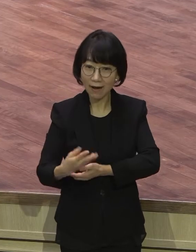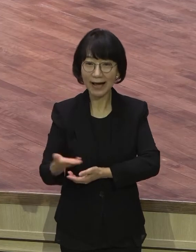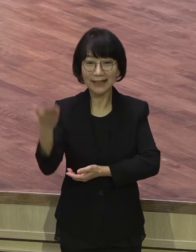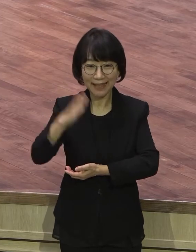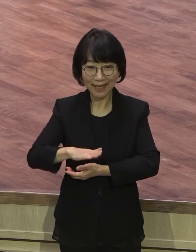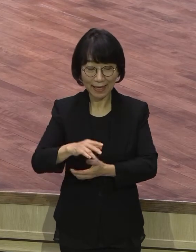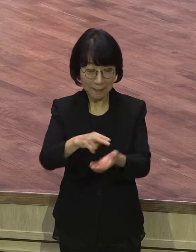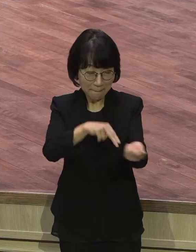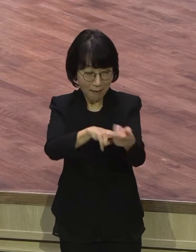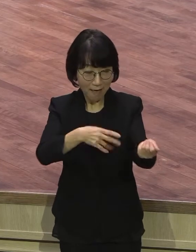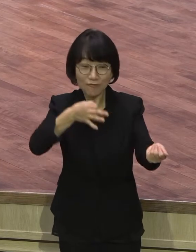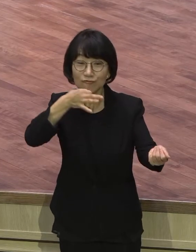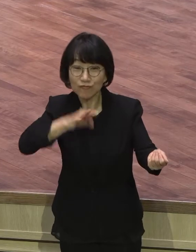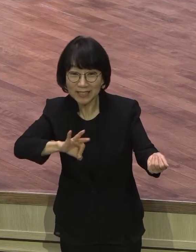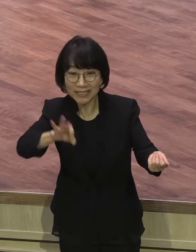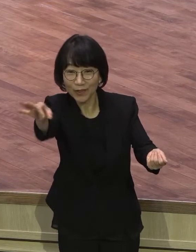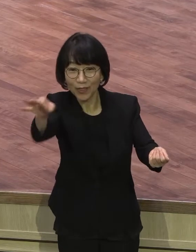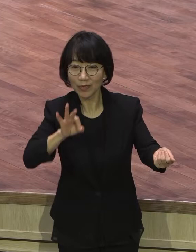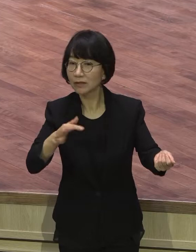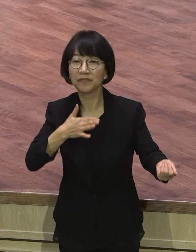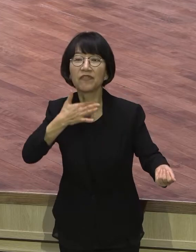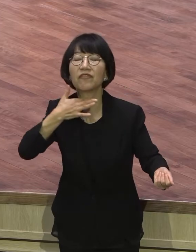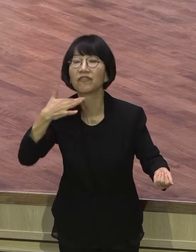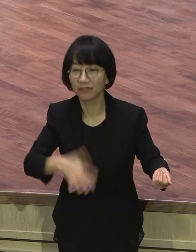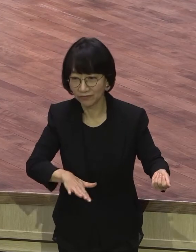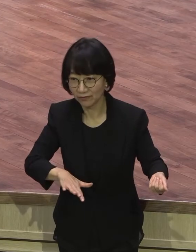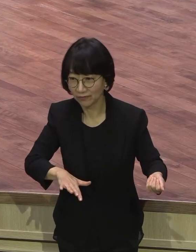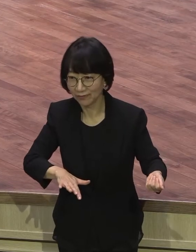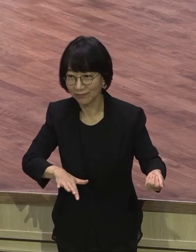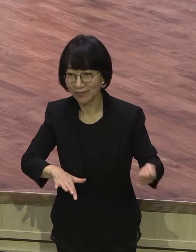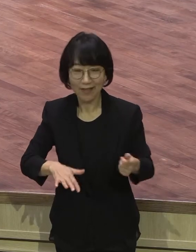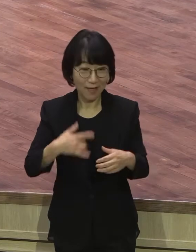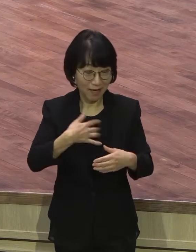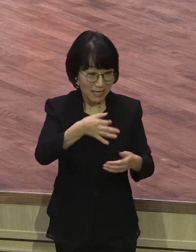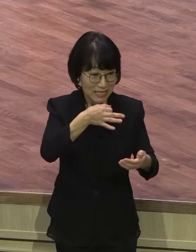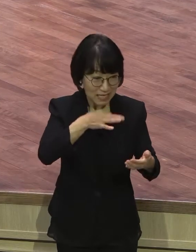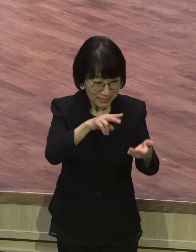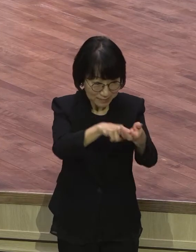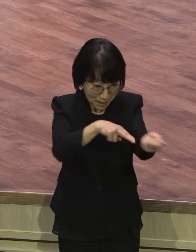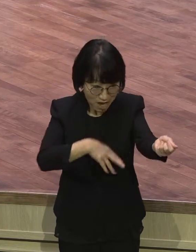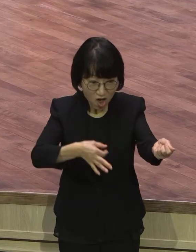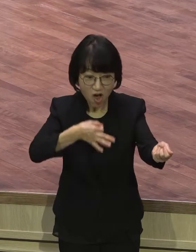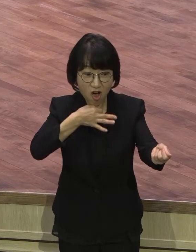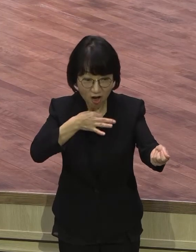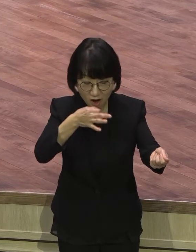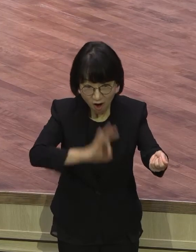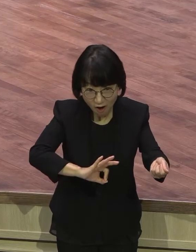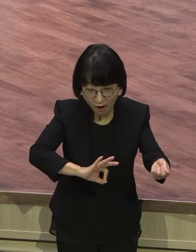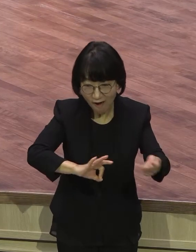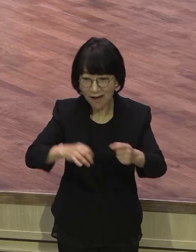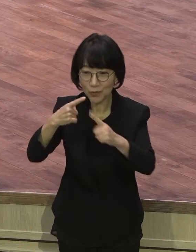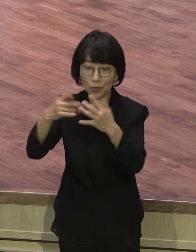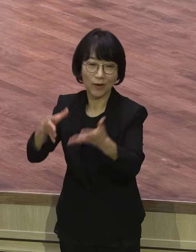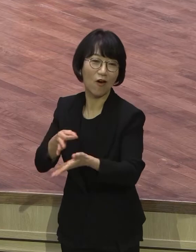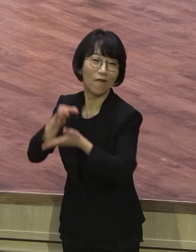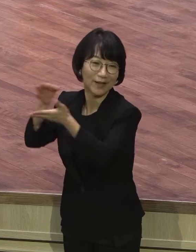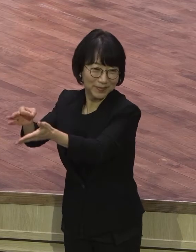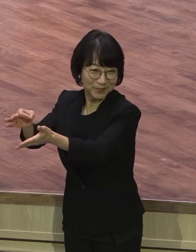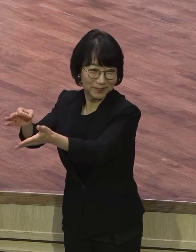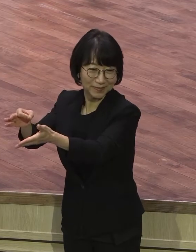없어. 교회에서 다 만들어서 교회에서 다 하기 때문에 책을 산다 이 말은 헌금하는 거예요. 교회에